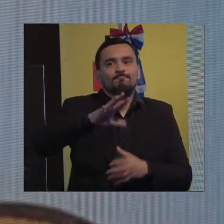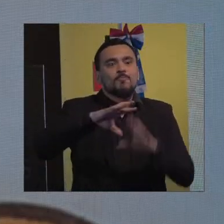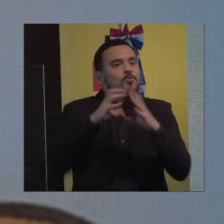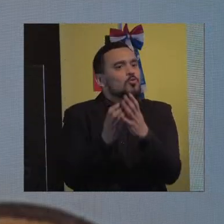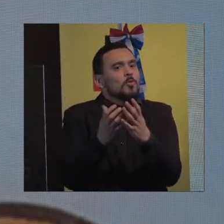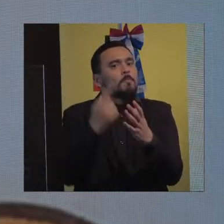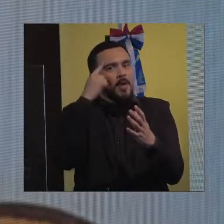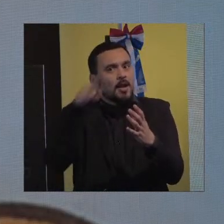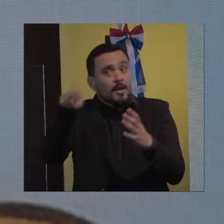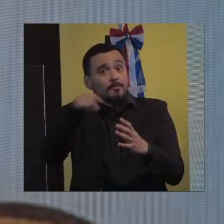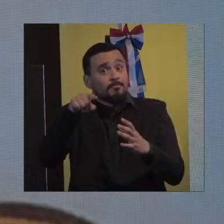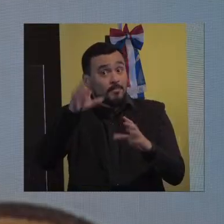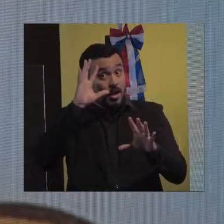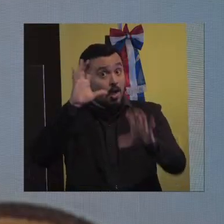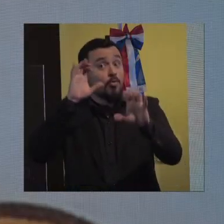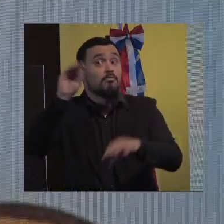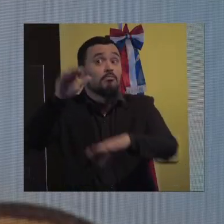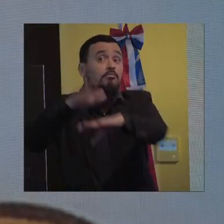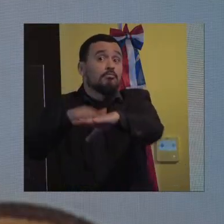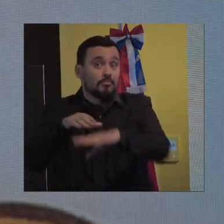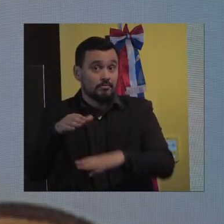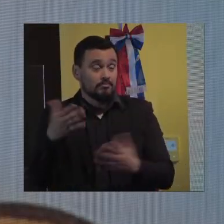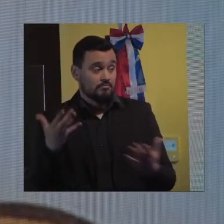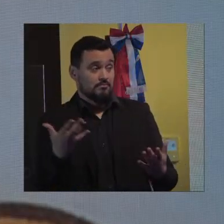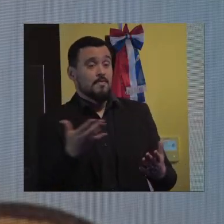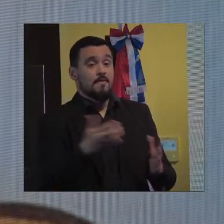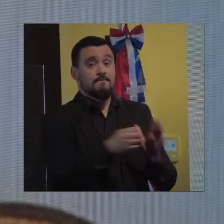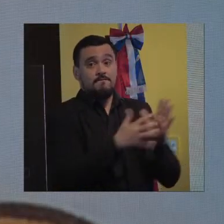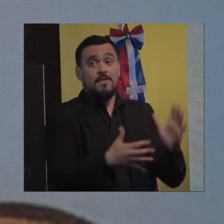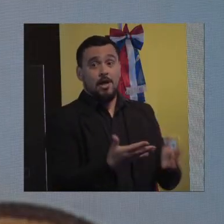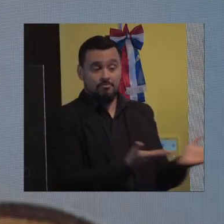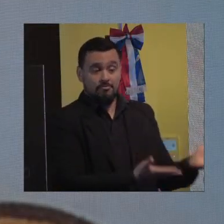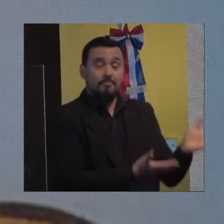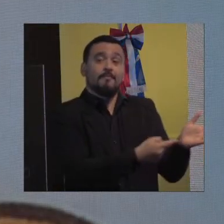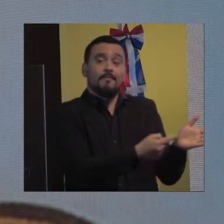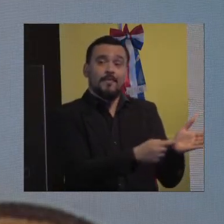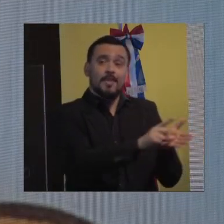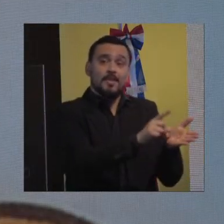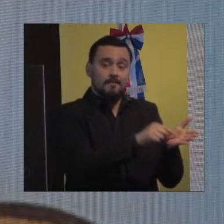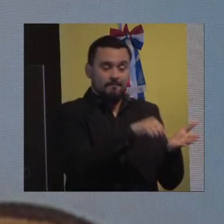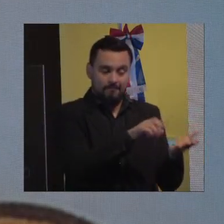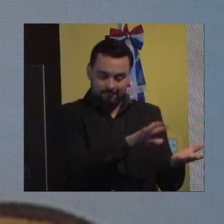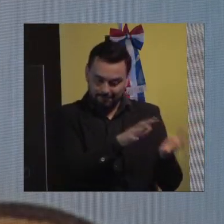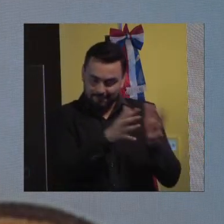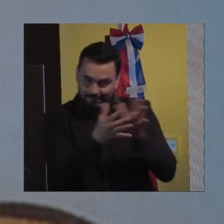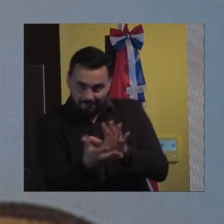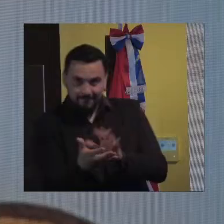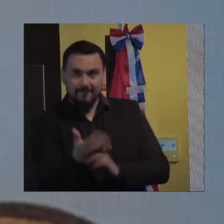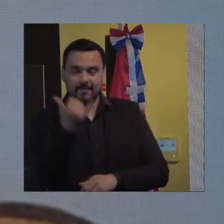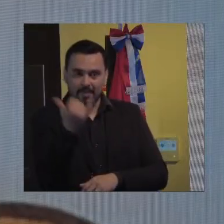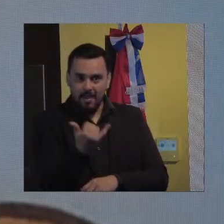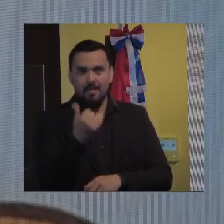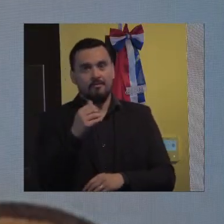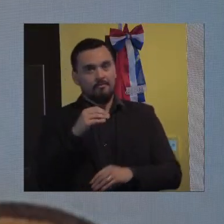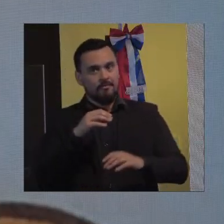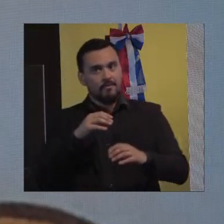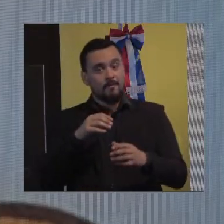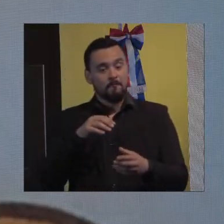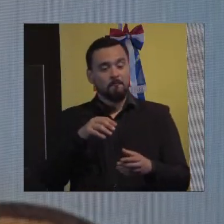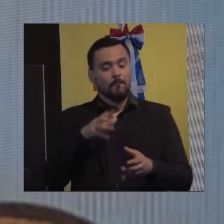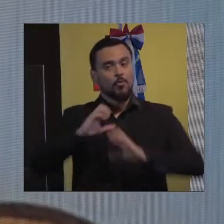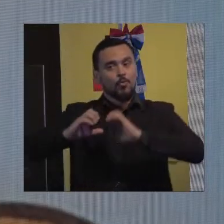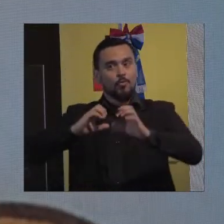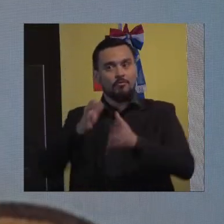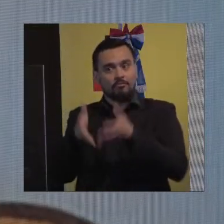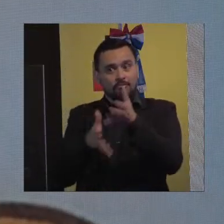quizás hacerles recordar que también los valores del Principito transformados o comunicados con lenguaje de señas